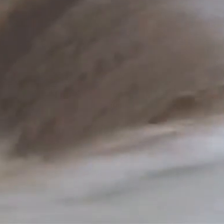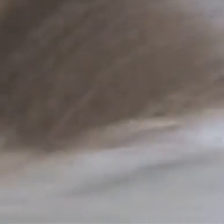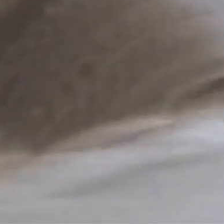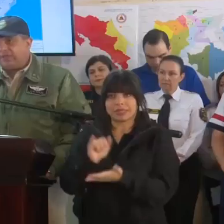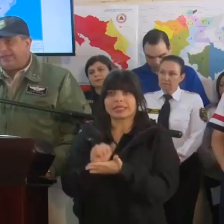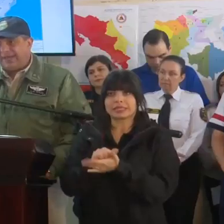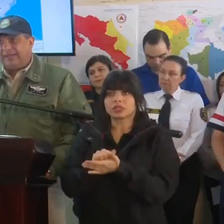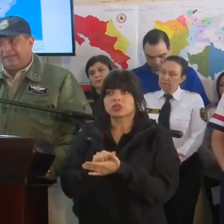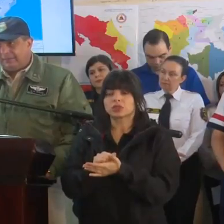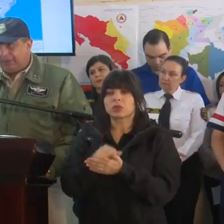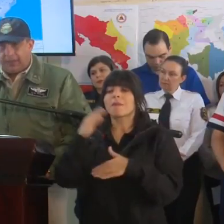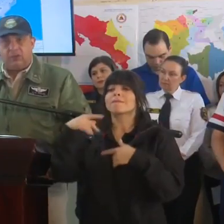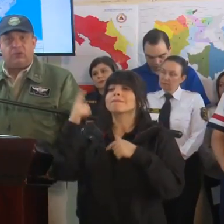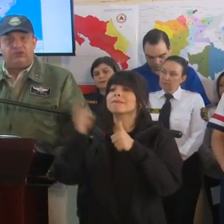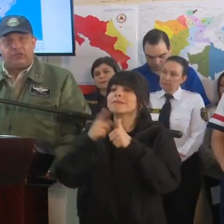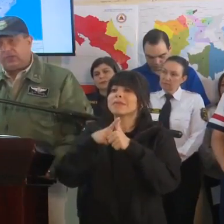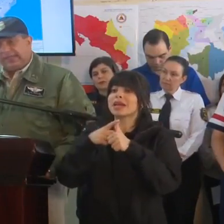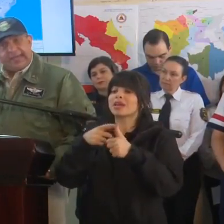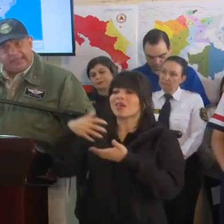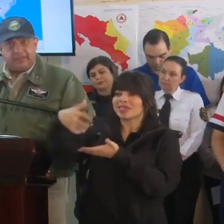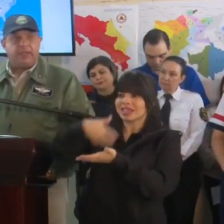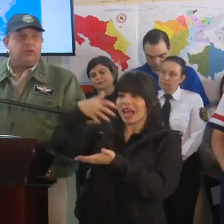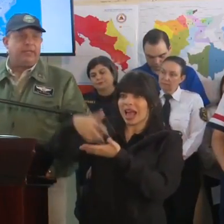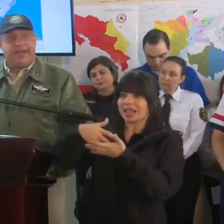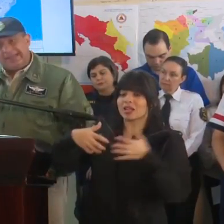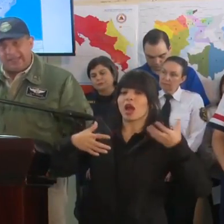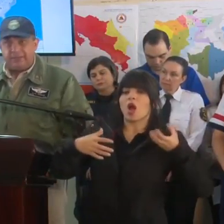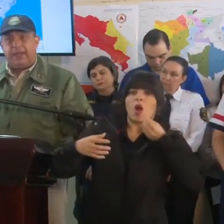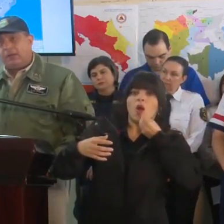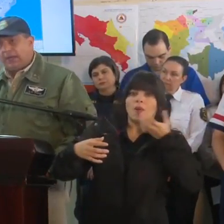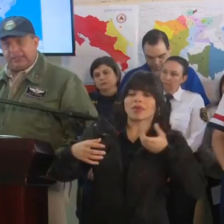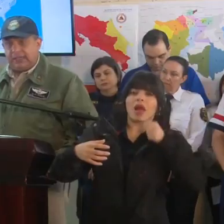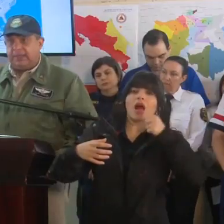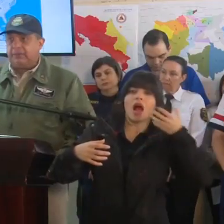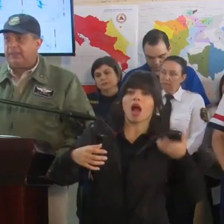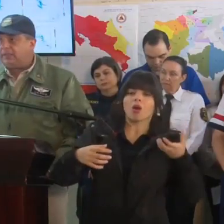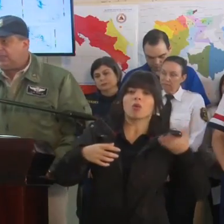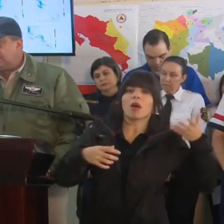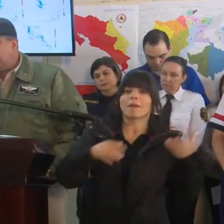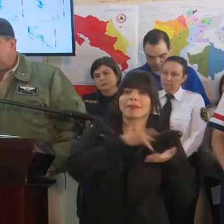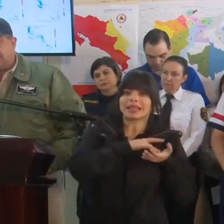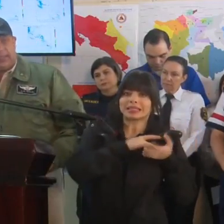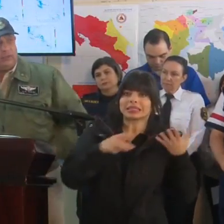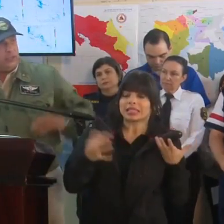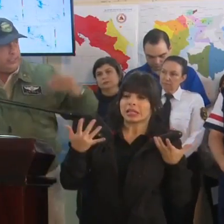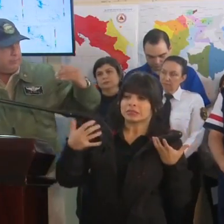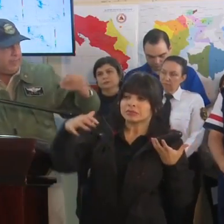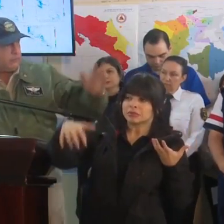passierbar. Wir werden versuchen, mit Traktoren dorthin zu kommen, um Essen, Wasser und Medikamente zu